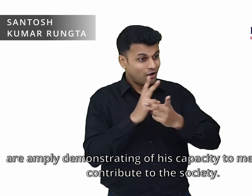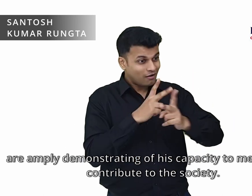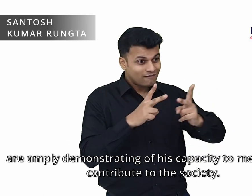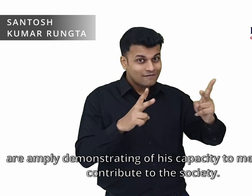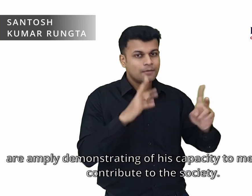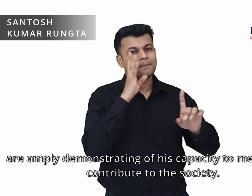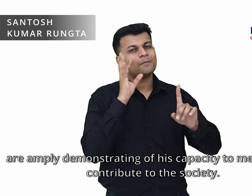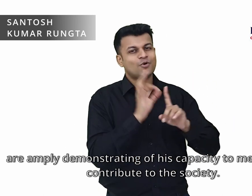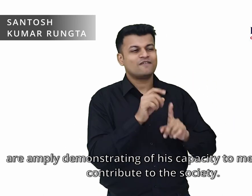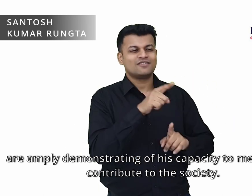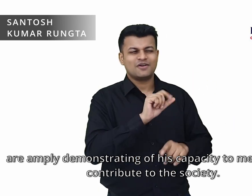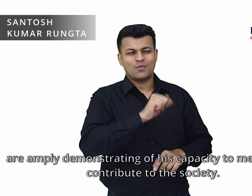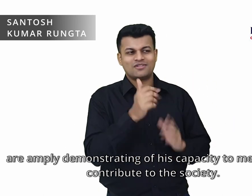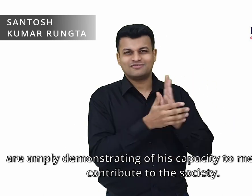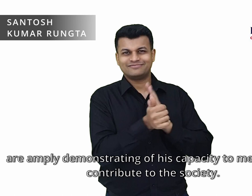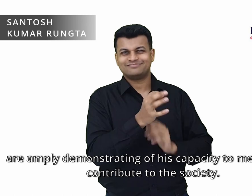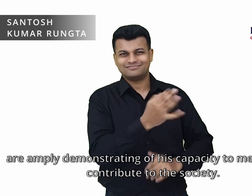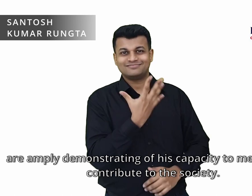क्षमता का पर्याप्त रूप से प्रदर्शन कर रही हैं।